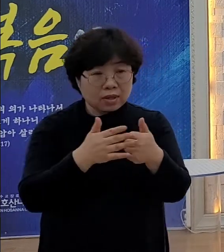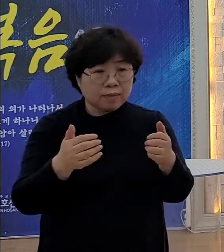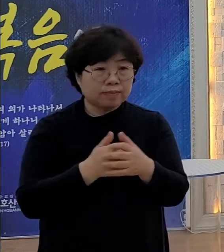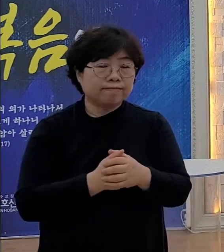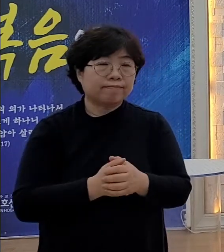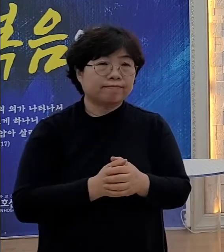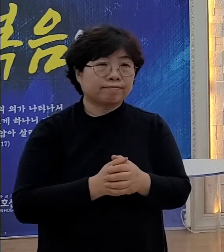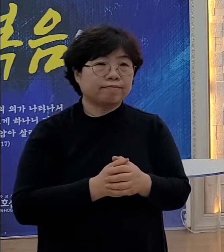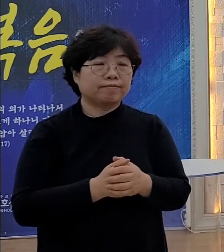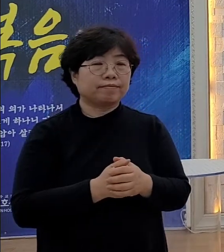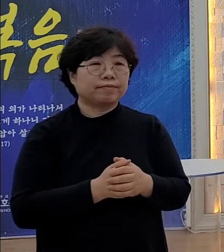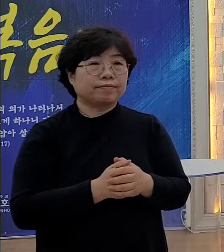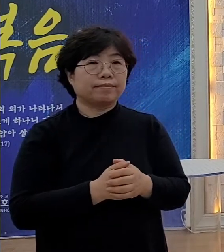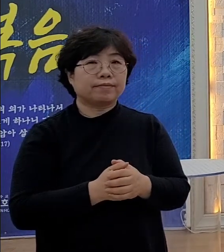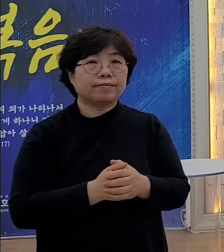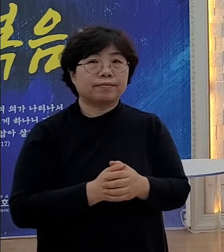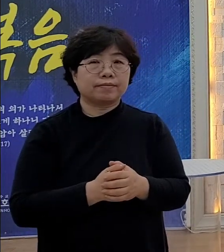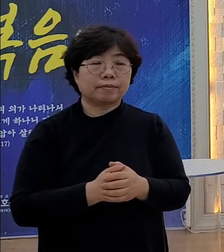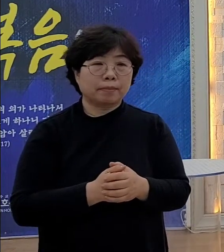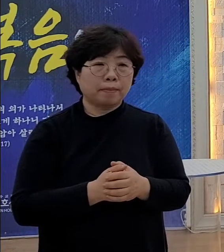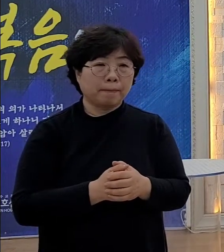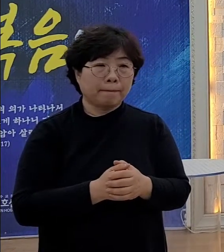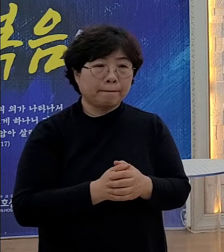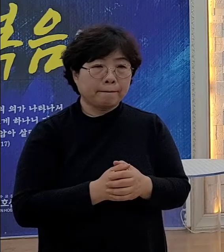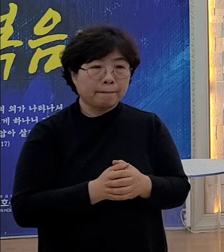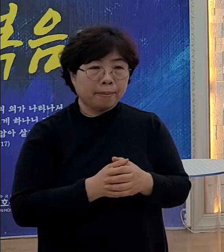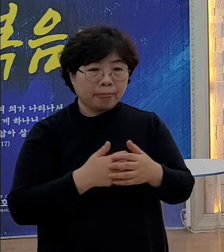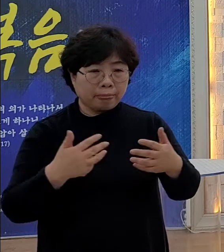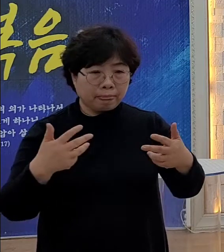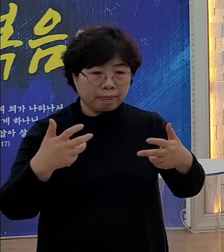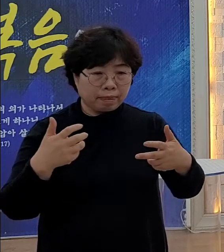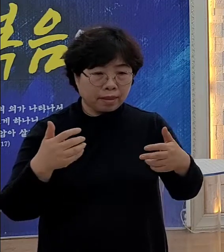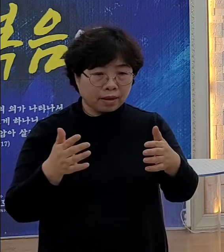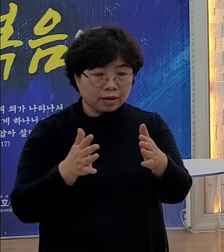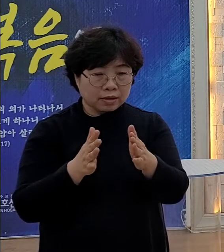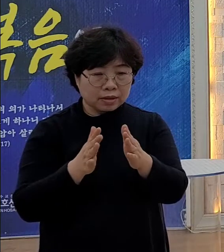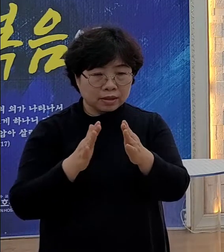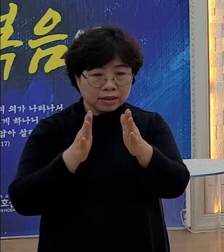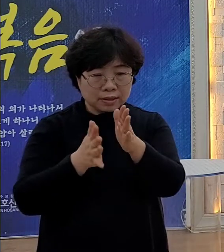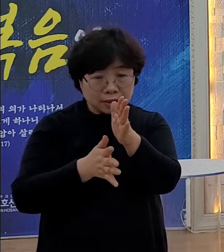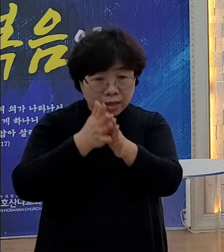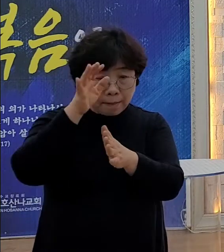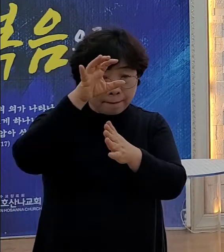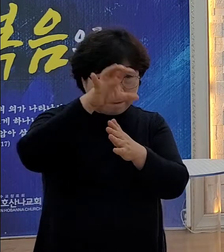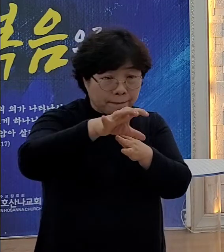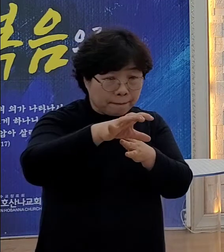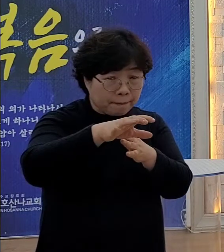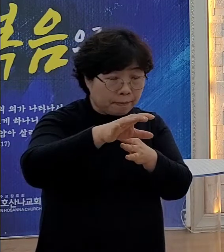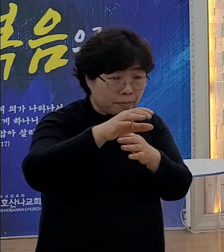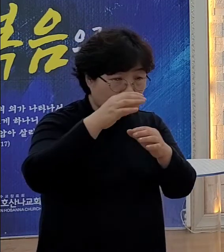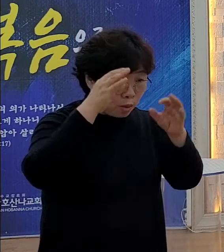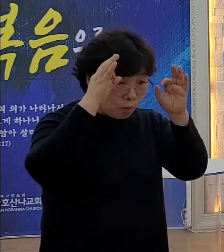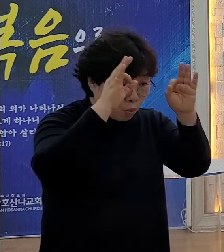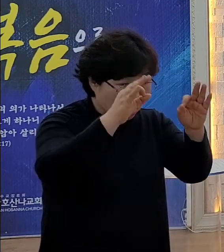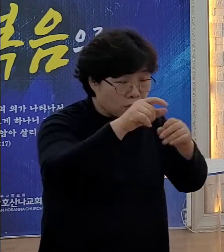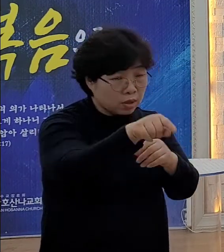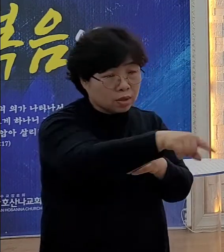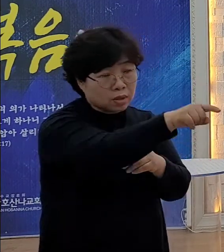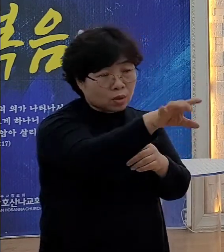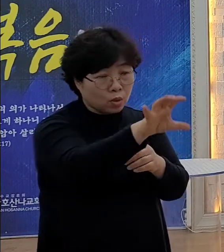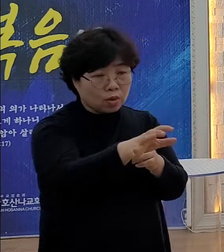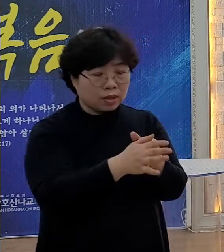도로변에 저희 집이 있습니다. 근데 저희 집 바로 앞에 마주 보는 데가 대방 8차예요. 근데 저희 양우